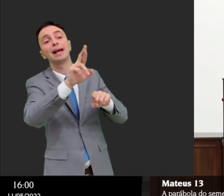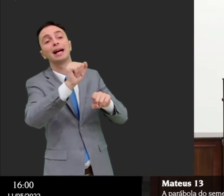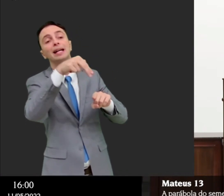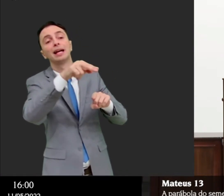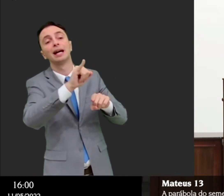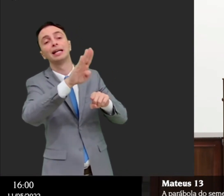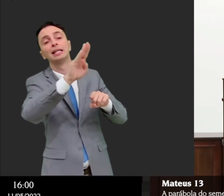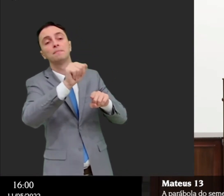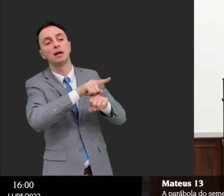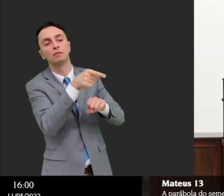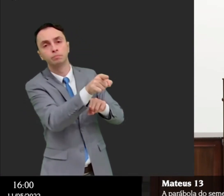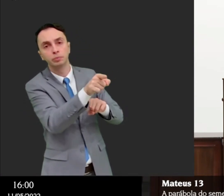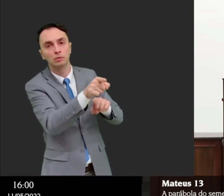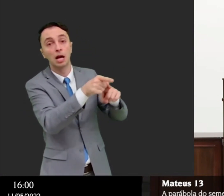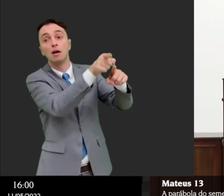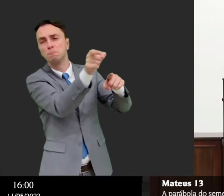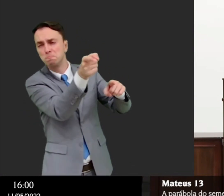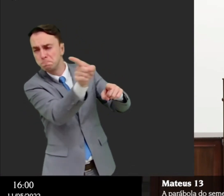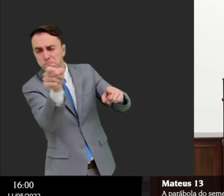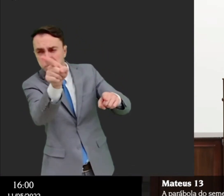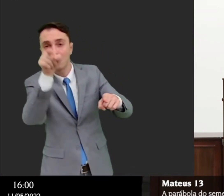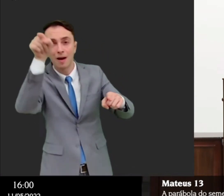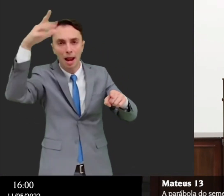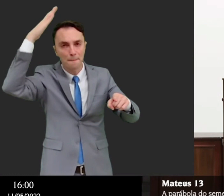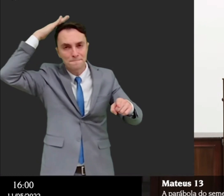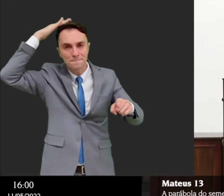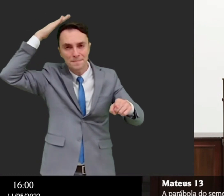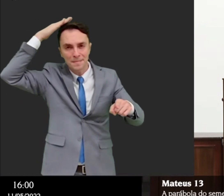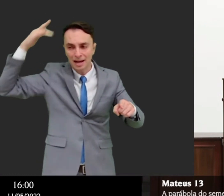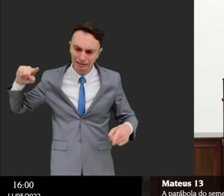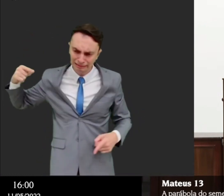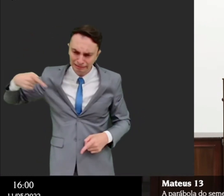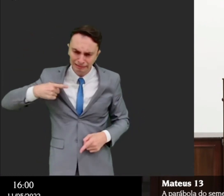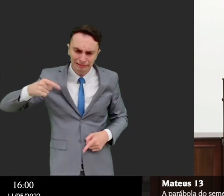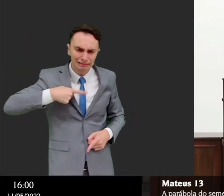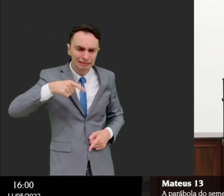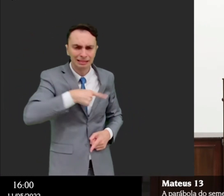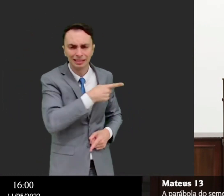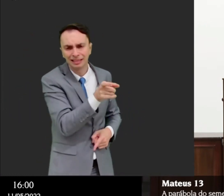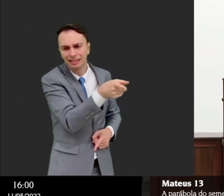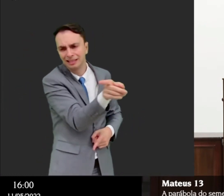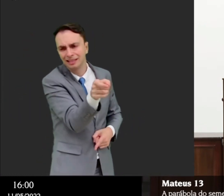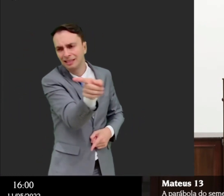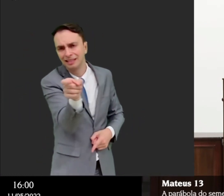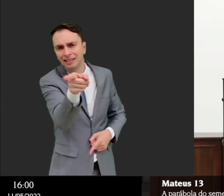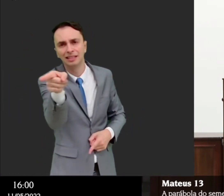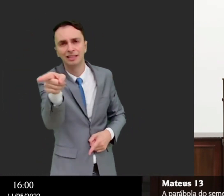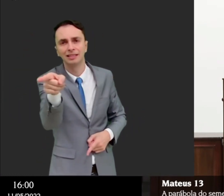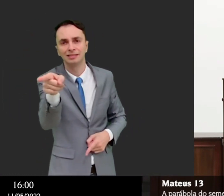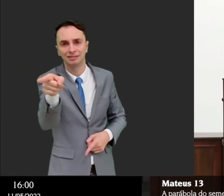Paranazão anda por esse mundão aí tudo, enorme rio, vai cair lá no Prata. E o